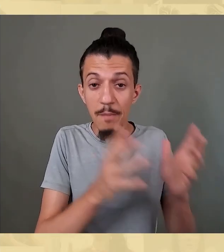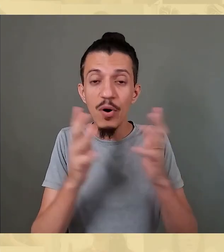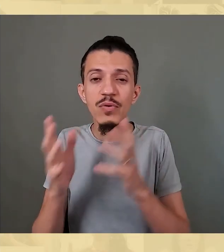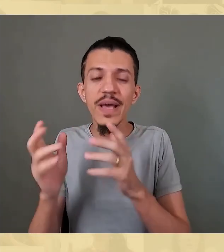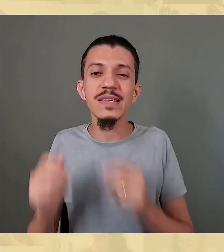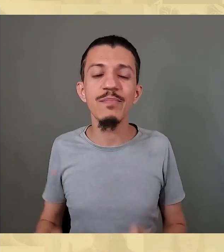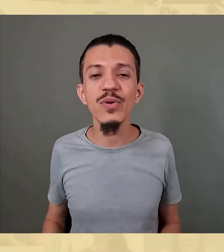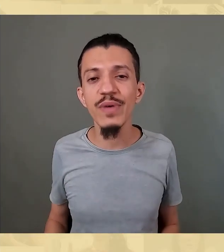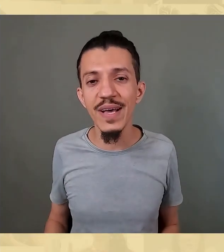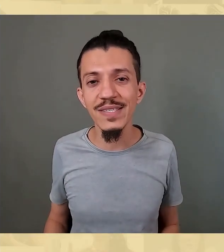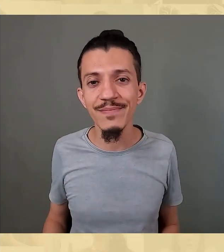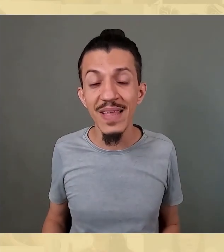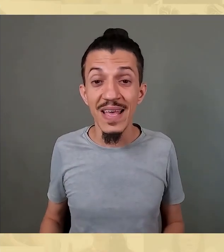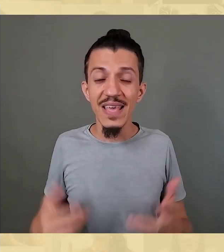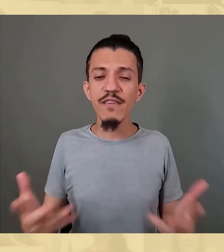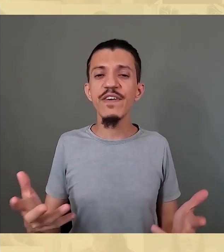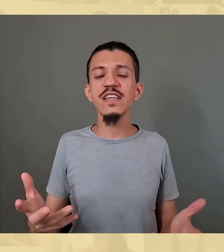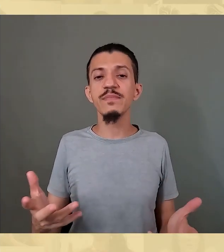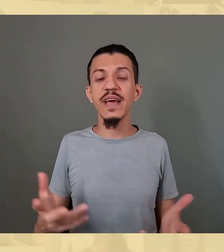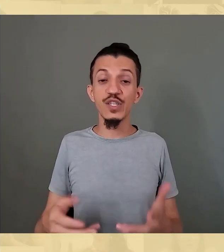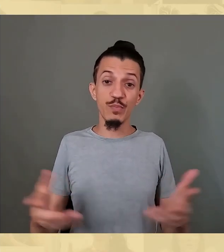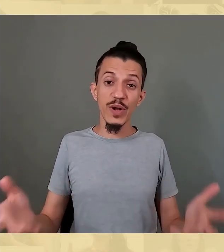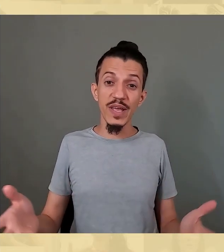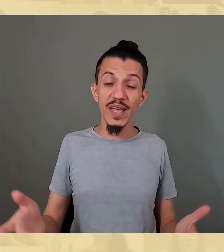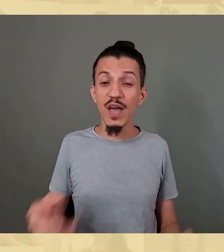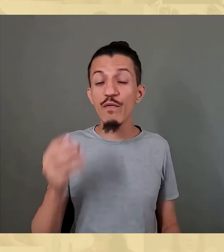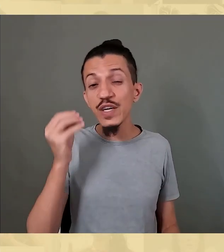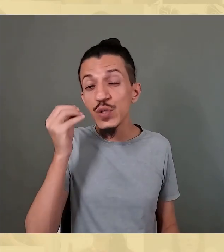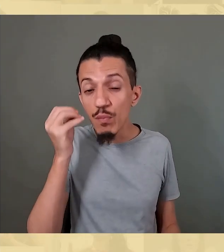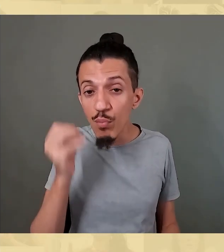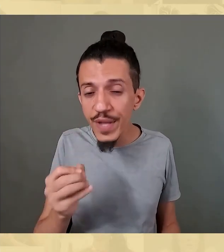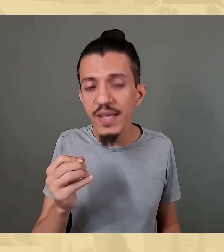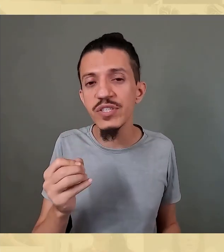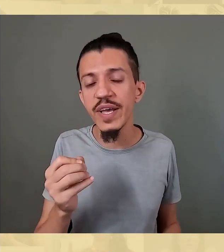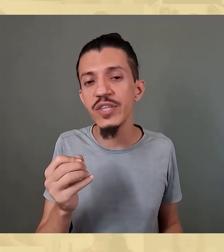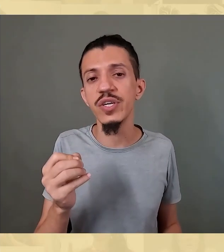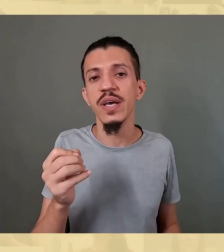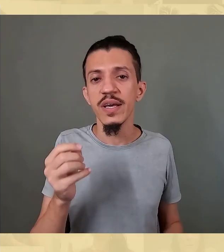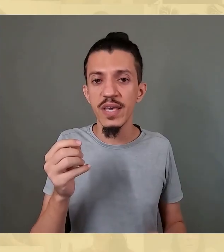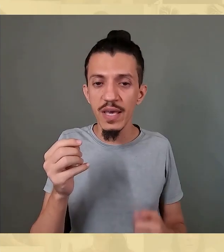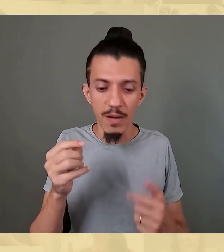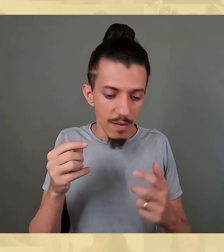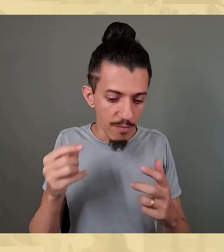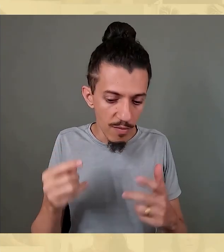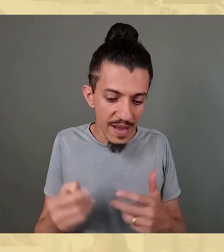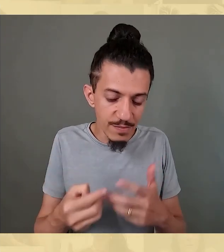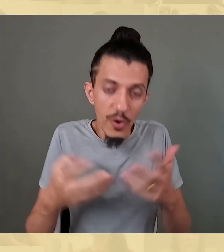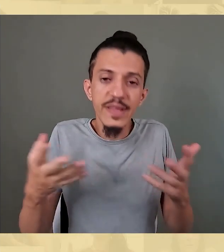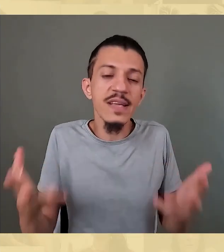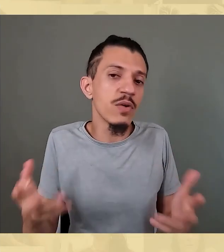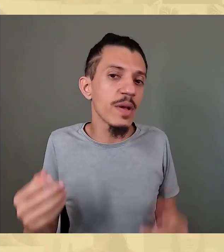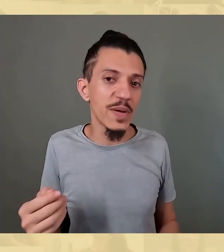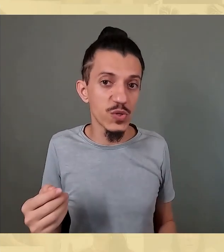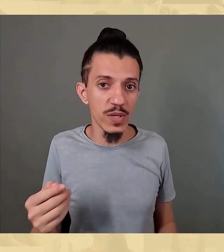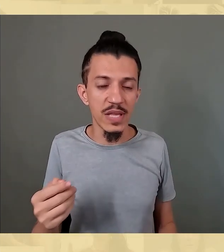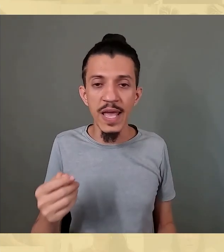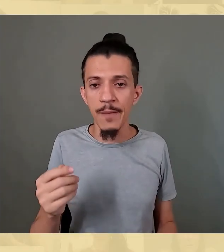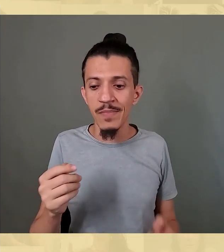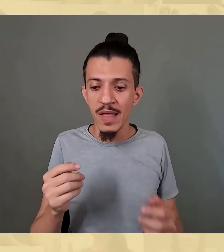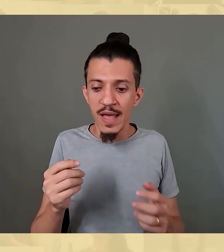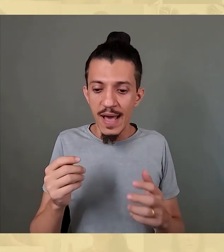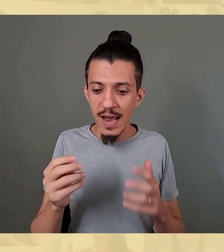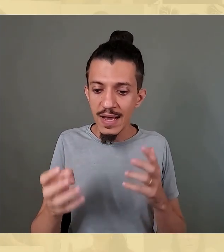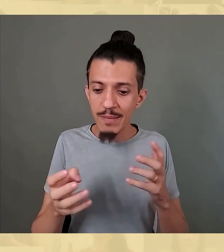Libras, português é português. Infelizmente, por aí, eu vejo muita gente que, por mais boa intenção que a pessoa